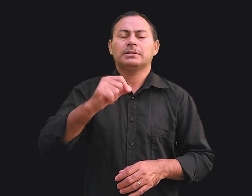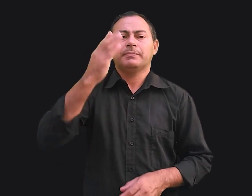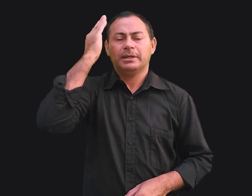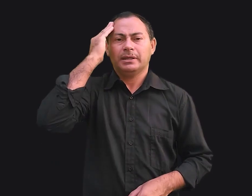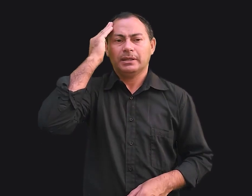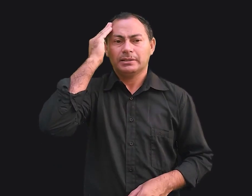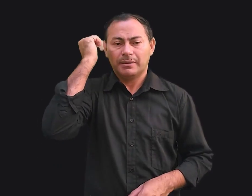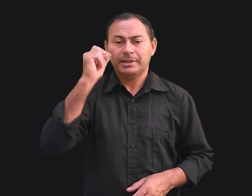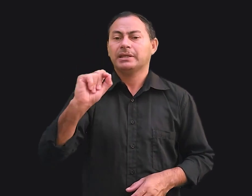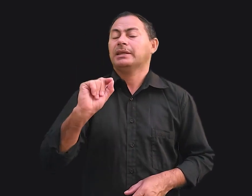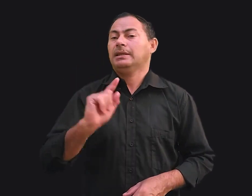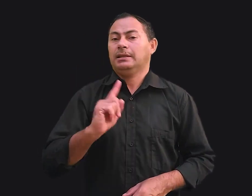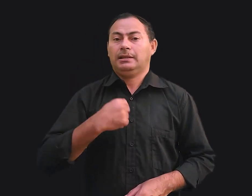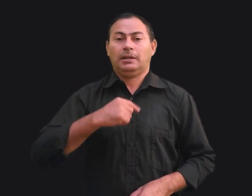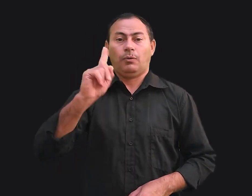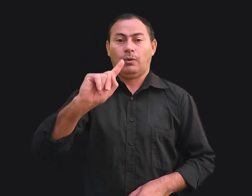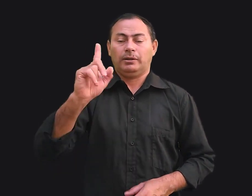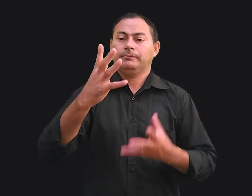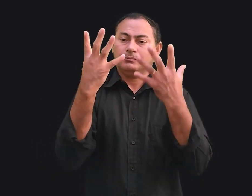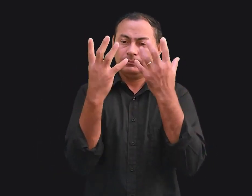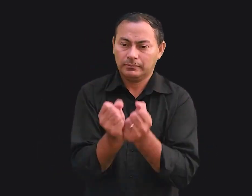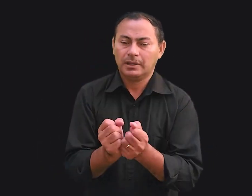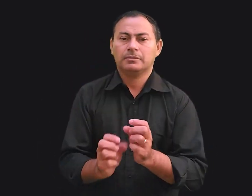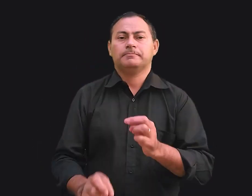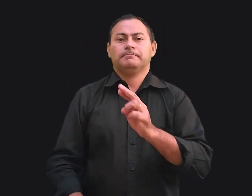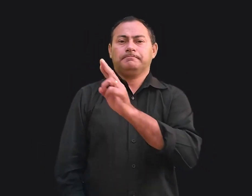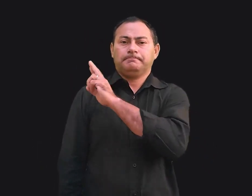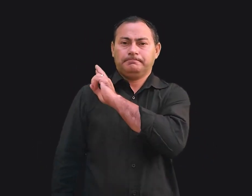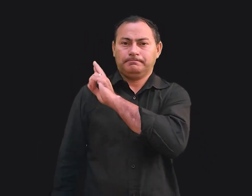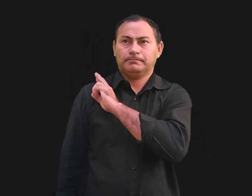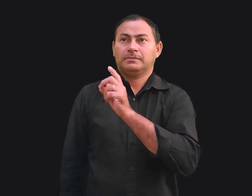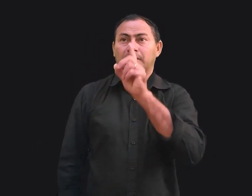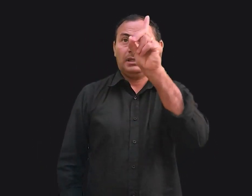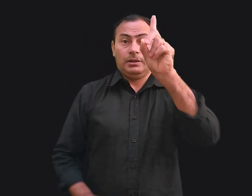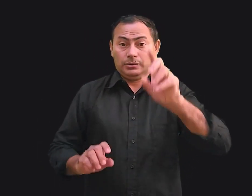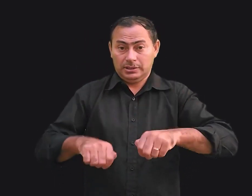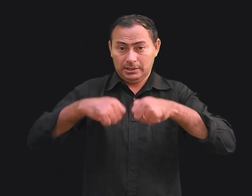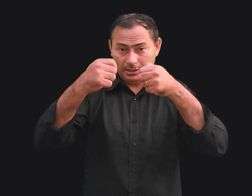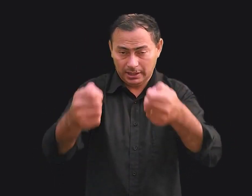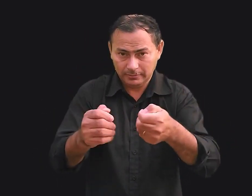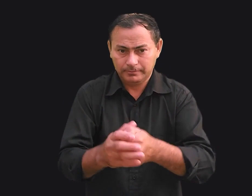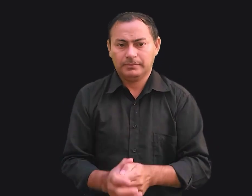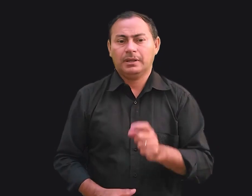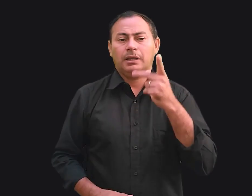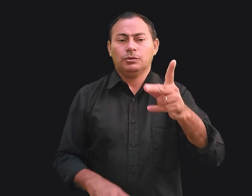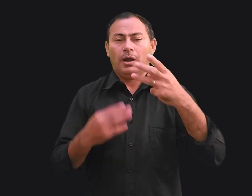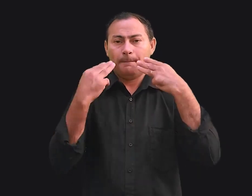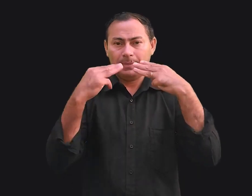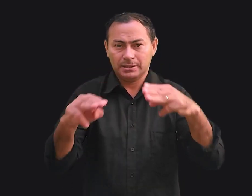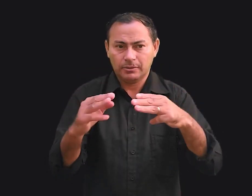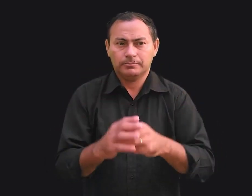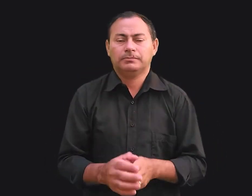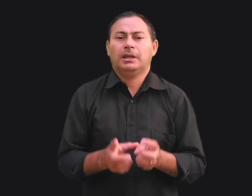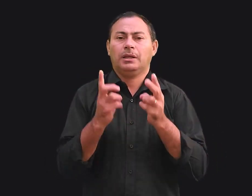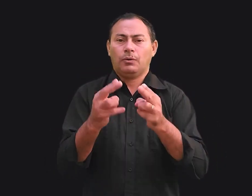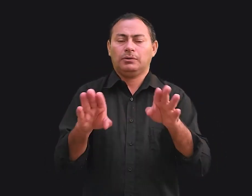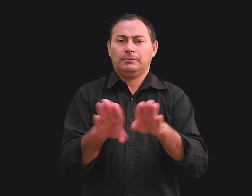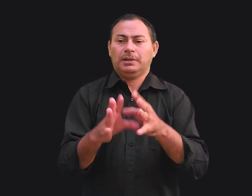ele não era. Ele aceitou a responsabilidade que Deus havia lhe dado, a sua missão, assim como também